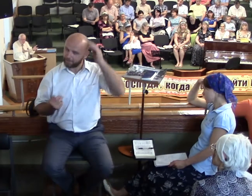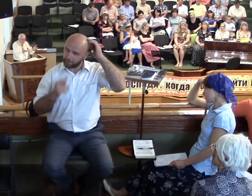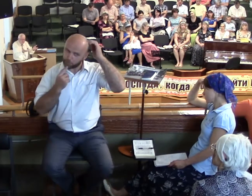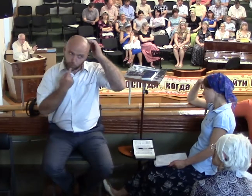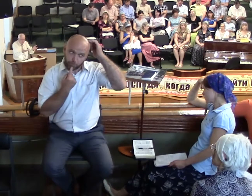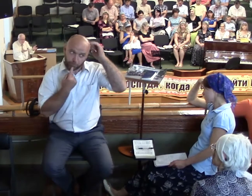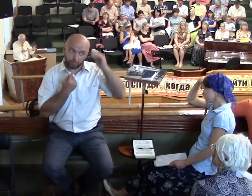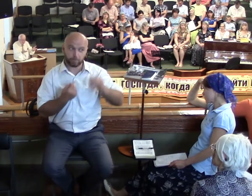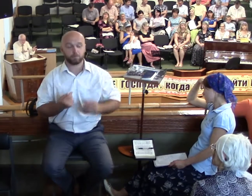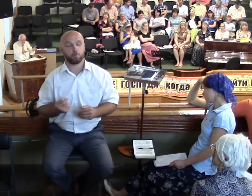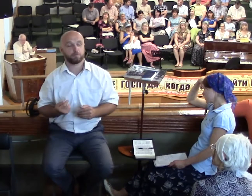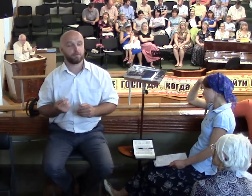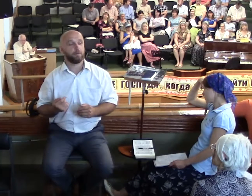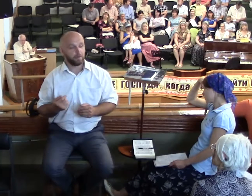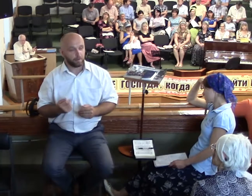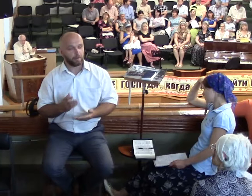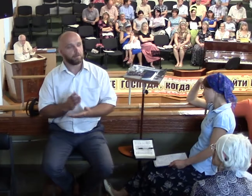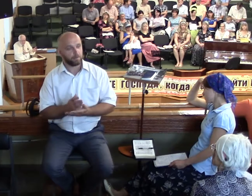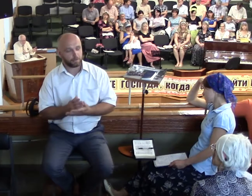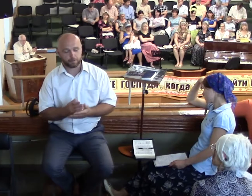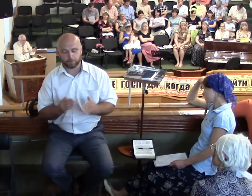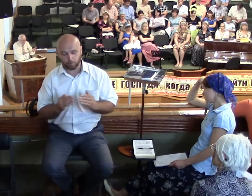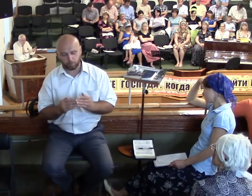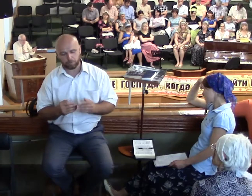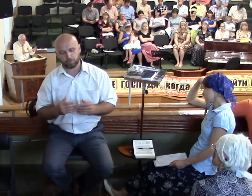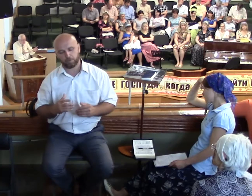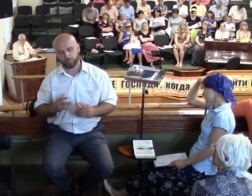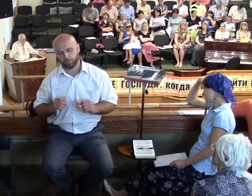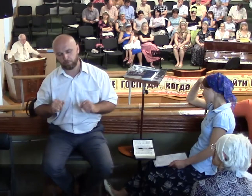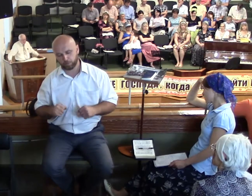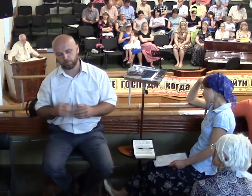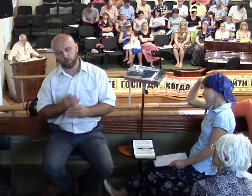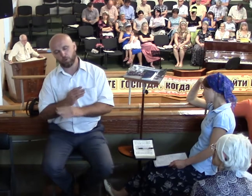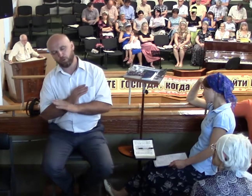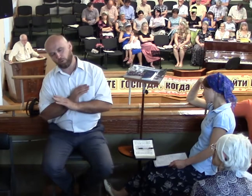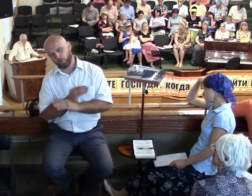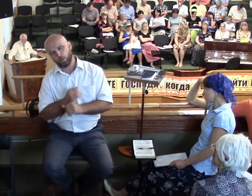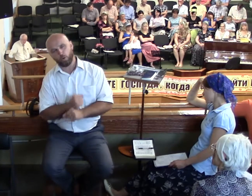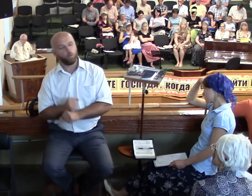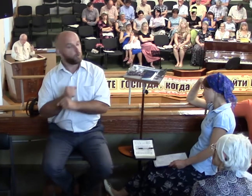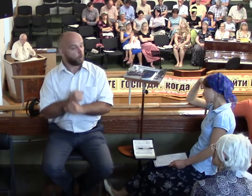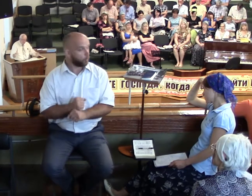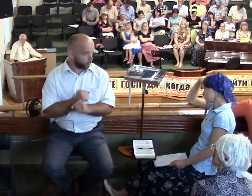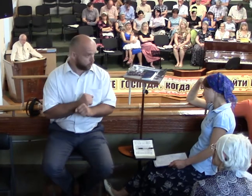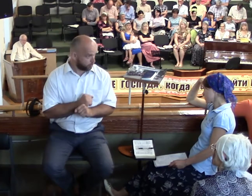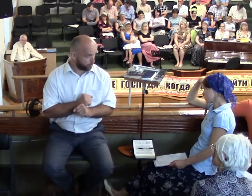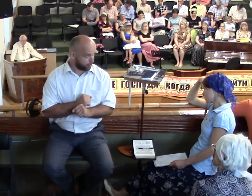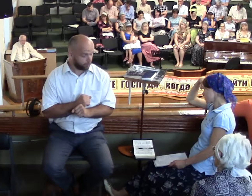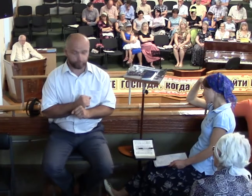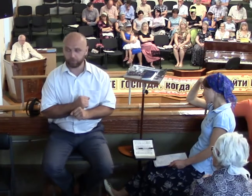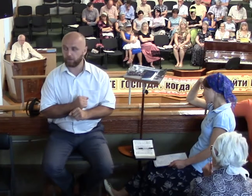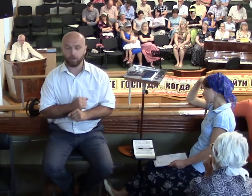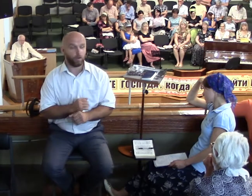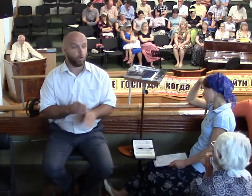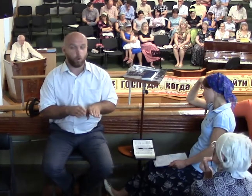набраться. Дети улицы, они набираются грязных слов, они набираются чего-то